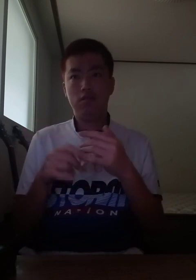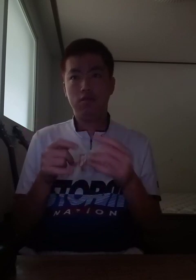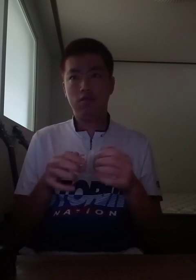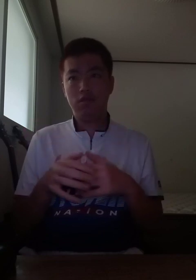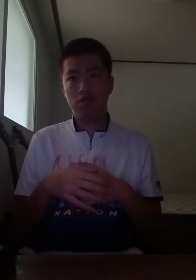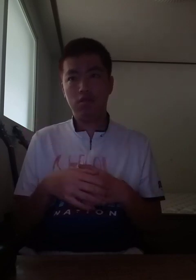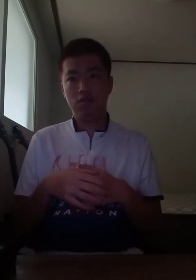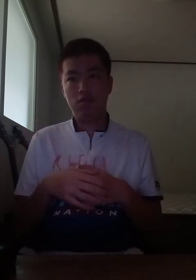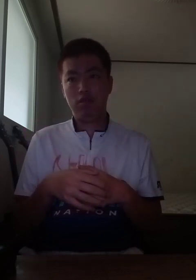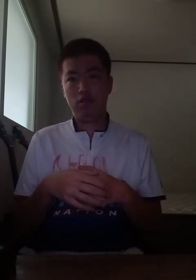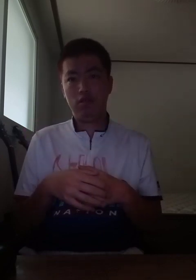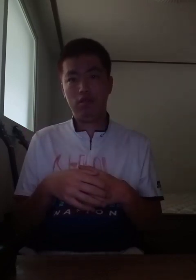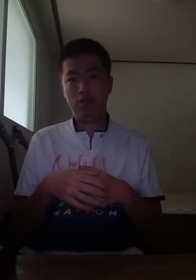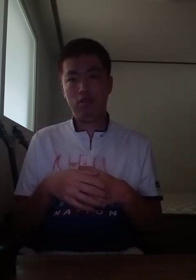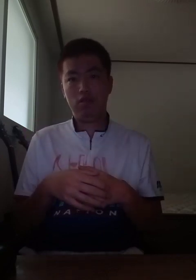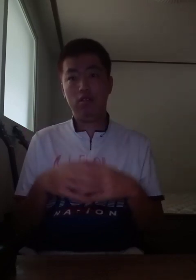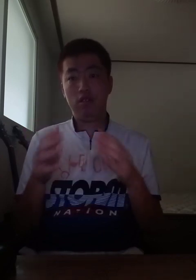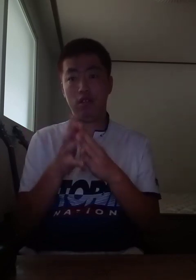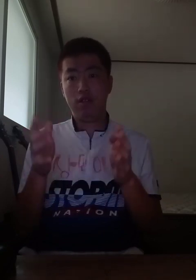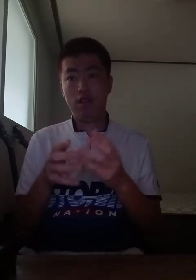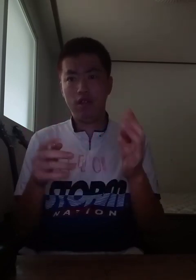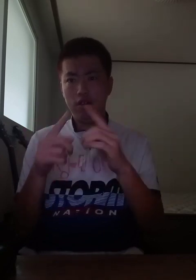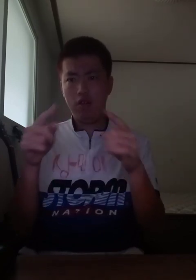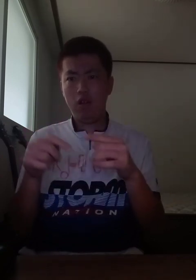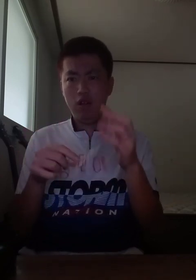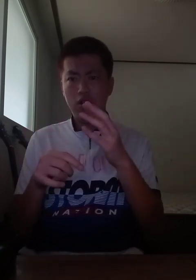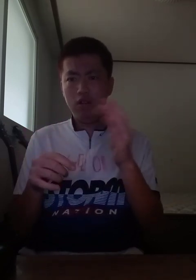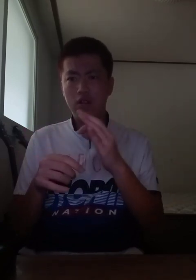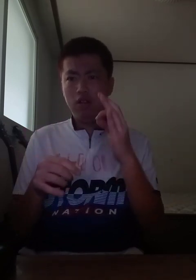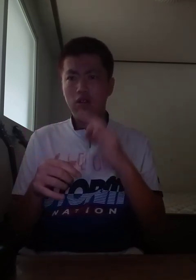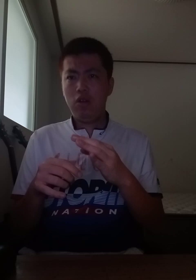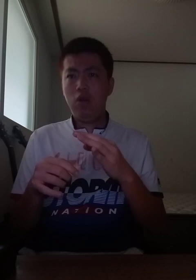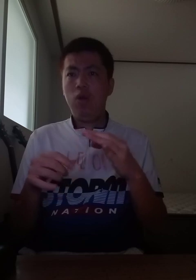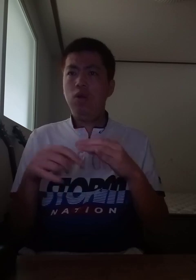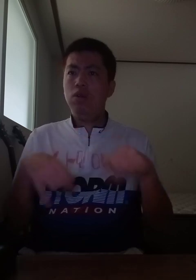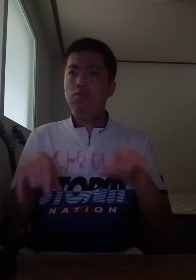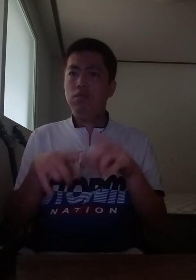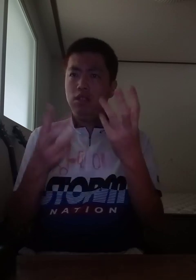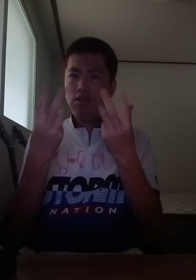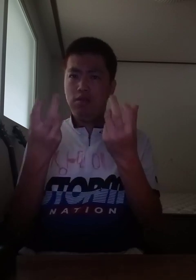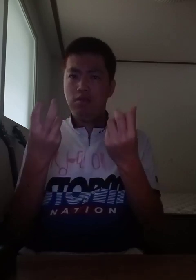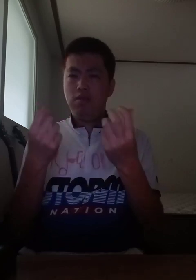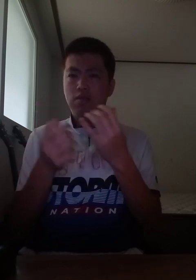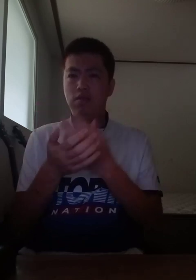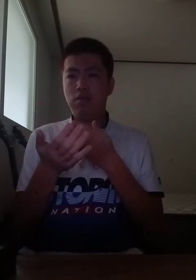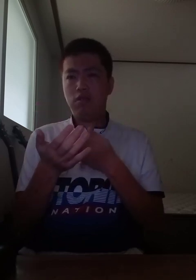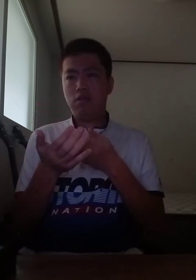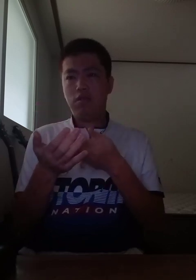투입됐습니다. 이렇다 보니 관리가 어렵다는 이유 등으로 비상벨을 철거하는 지자체가 나오고 있습니다.